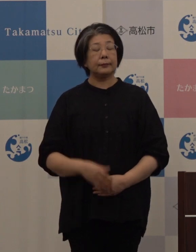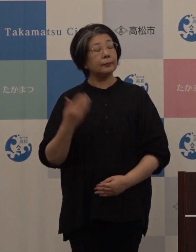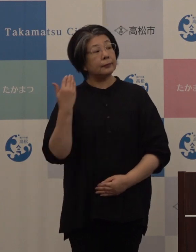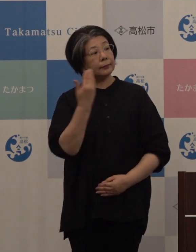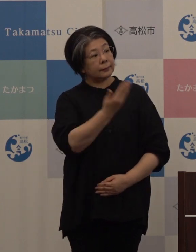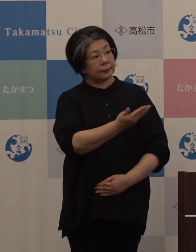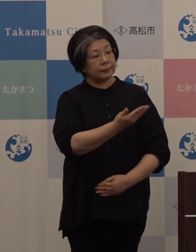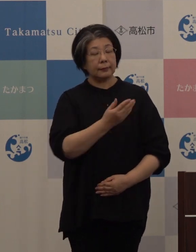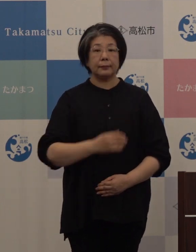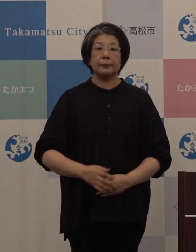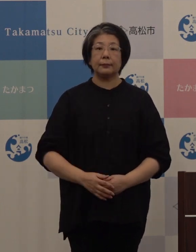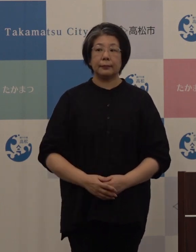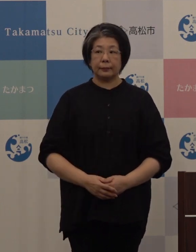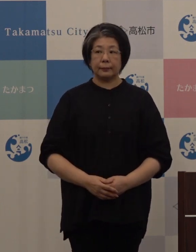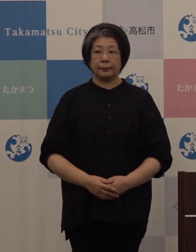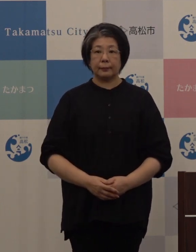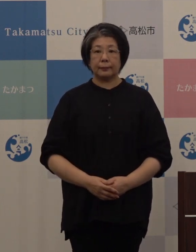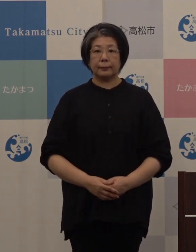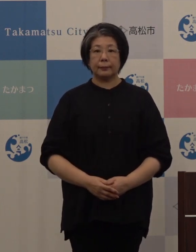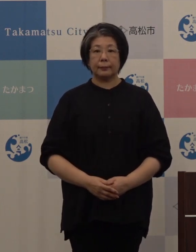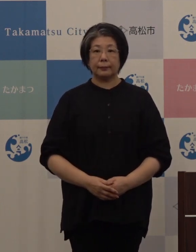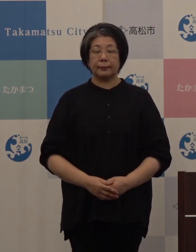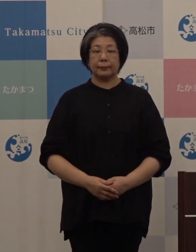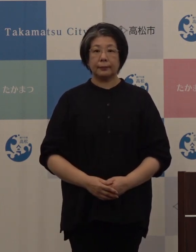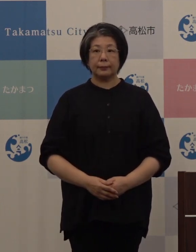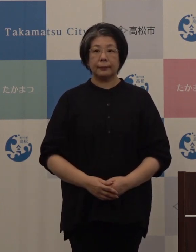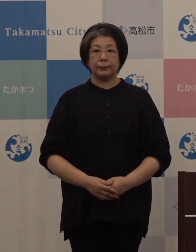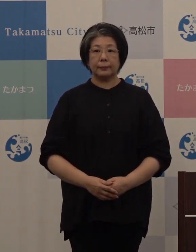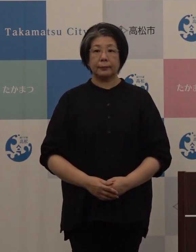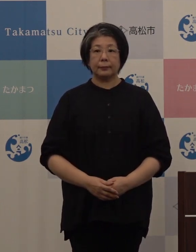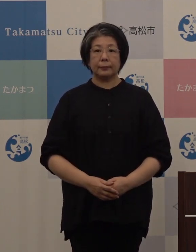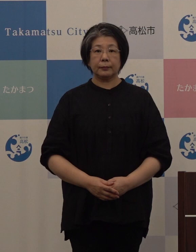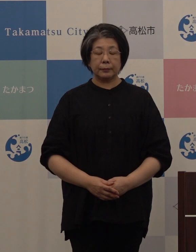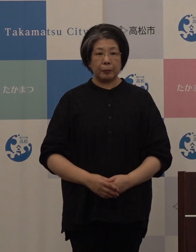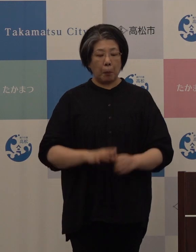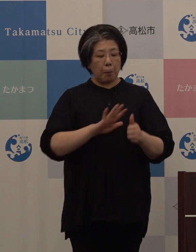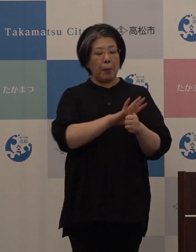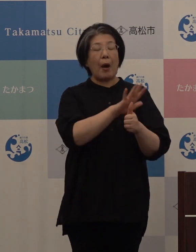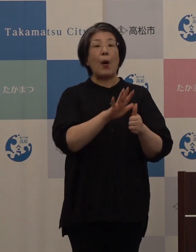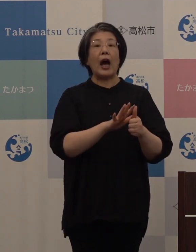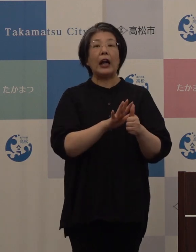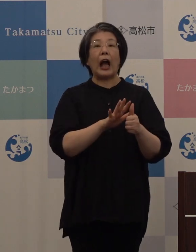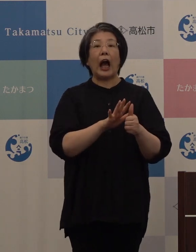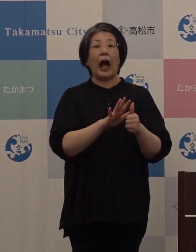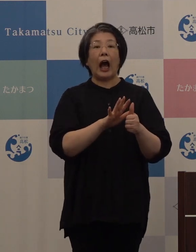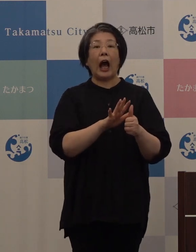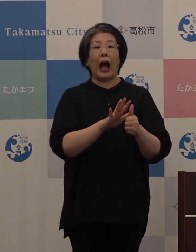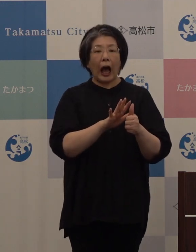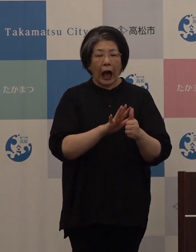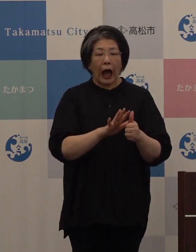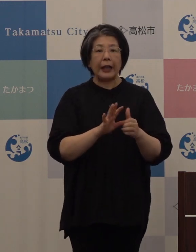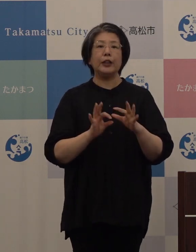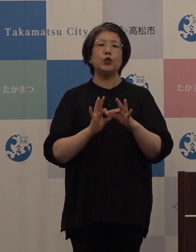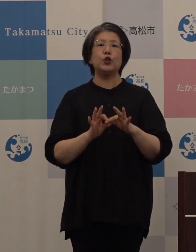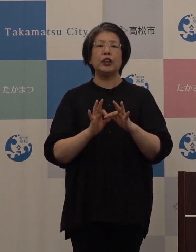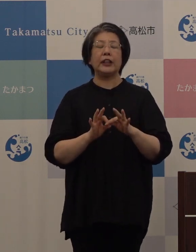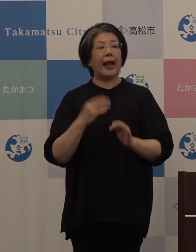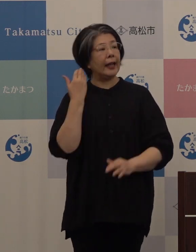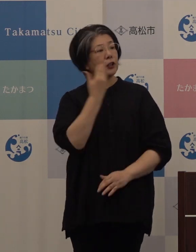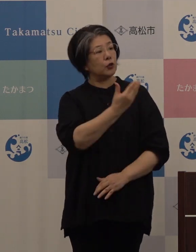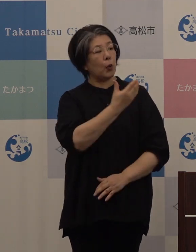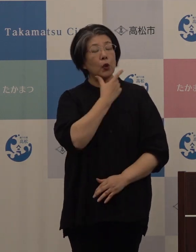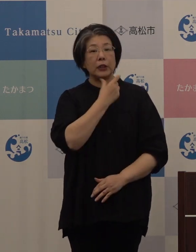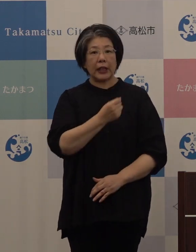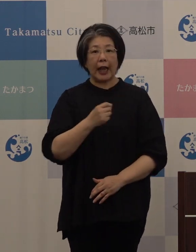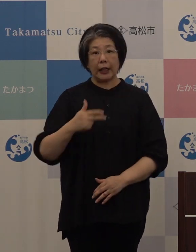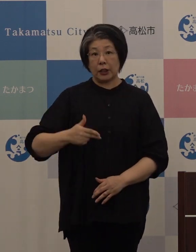ません、改めまして、市議のパワハラと思われる言動についてお伺いします。市